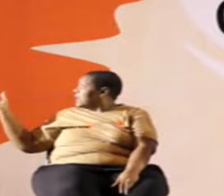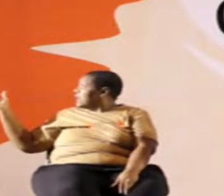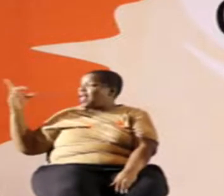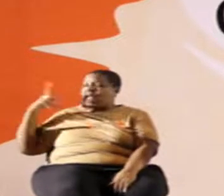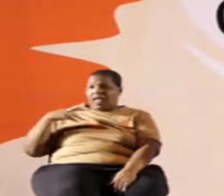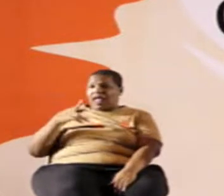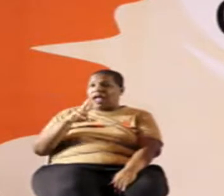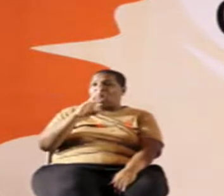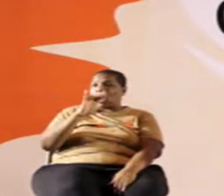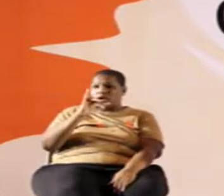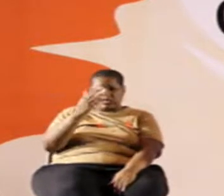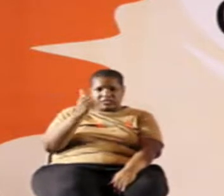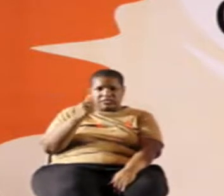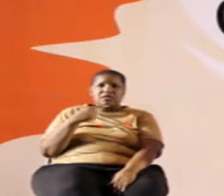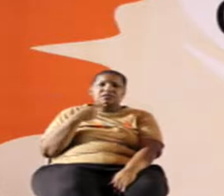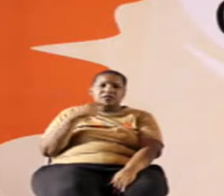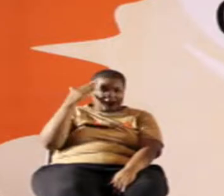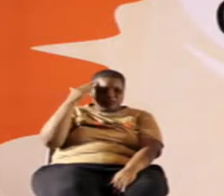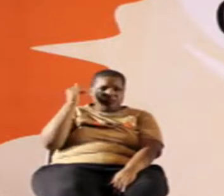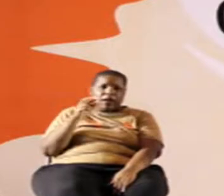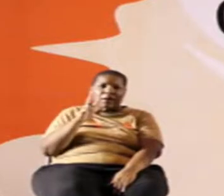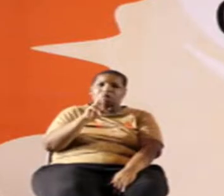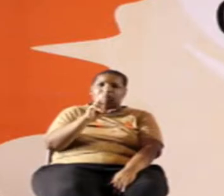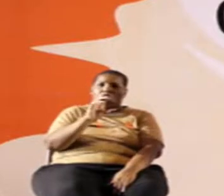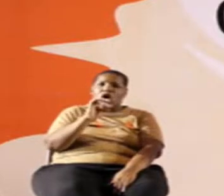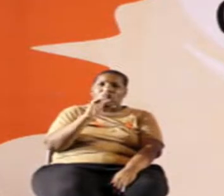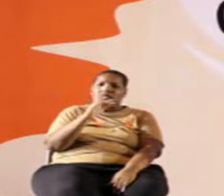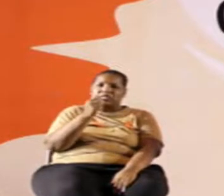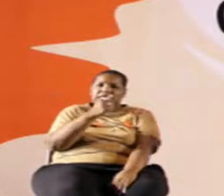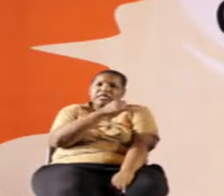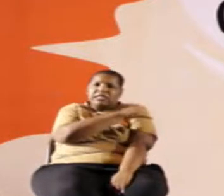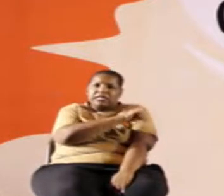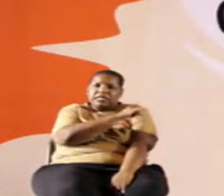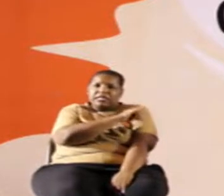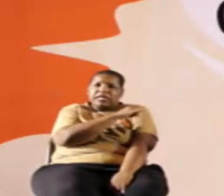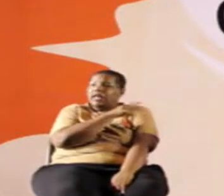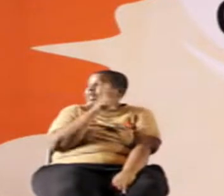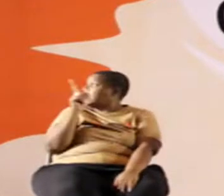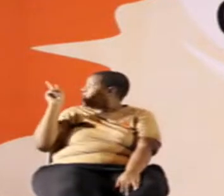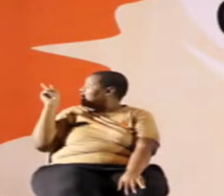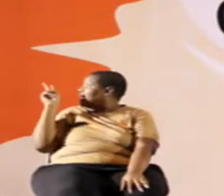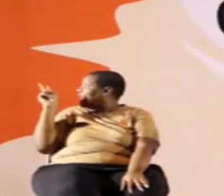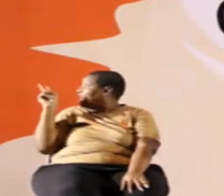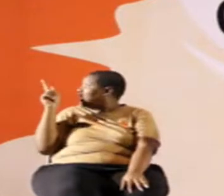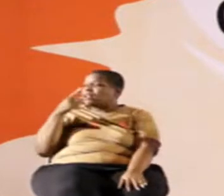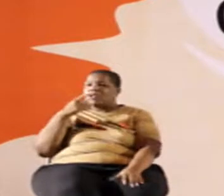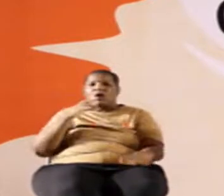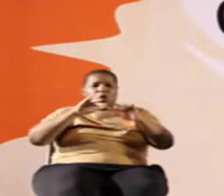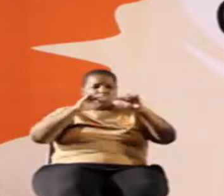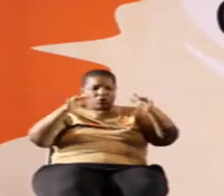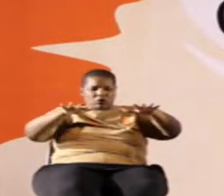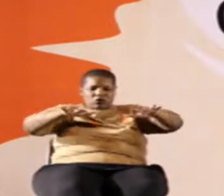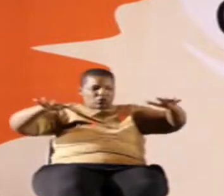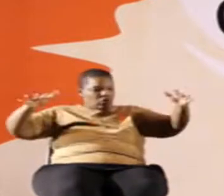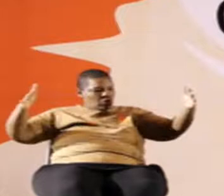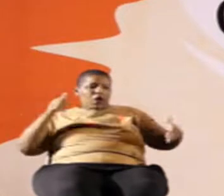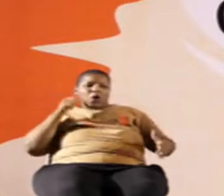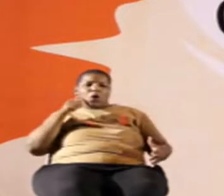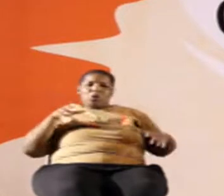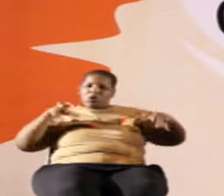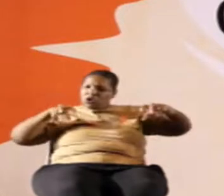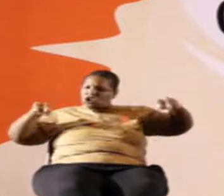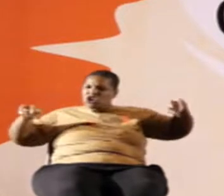Rocinha. Para quem é do Rio sabe que lá é Rocinha, tem a Pedra da Gávea lá atrás. Está lá na Rocinha, montou aquela mesa, botou essas mulheres